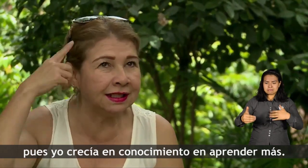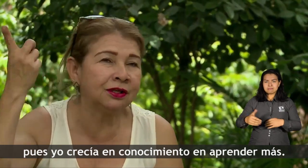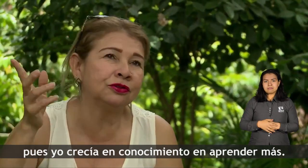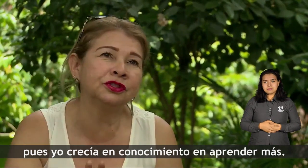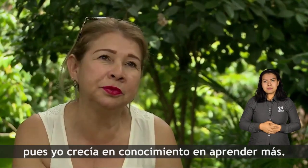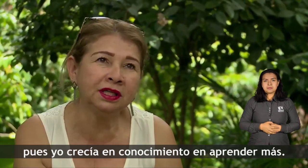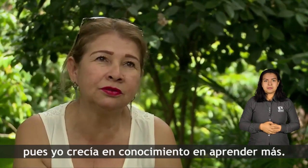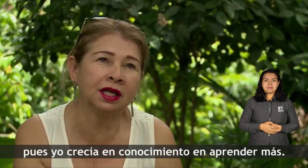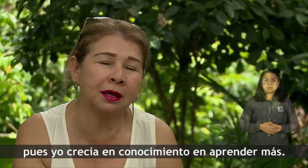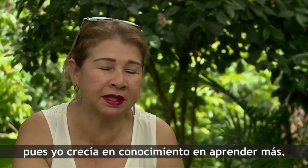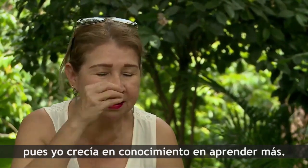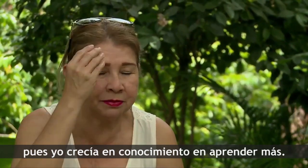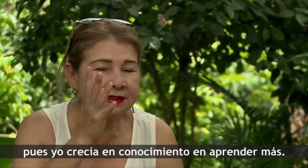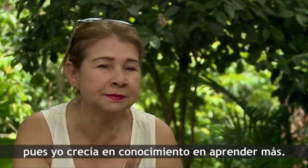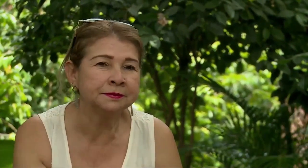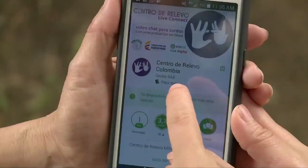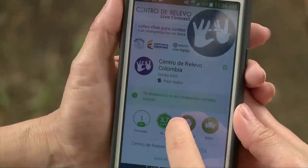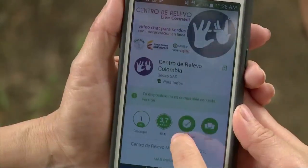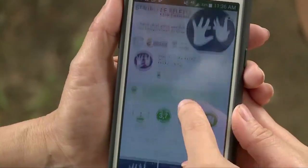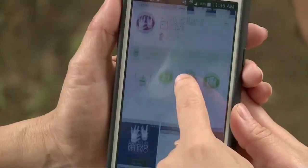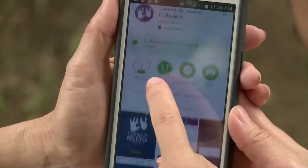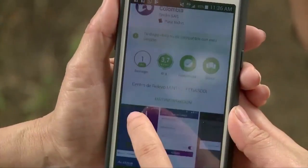crecí en conocimiento, en aprender más.